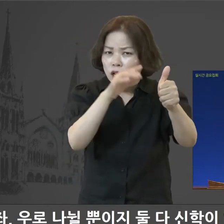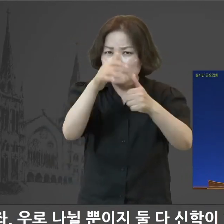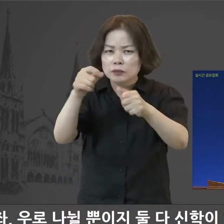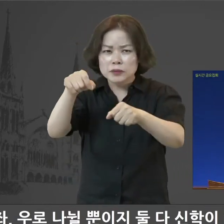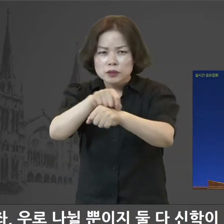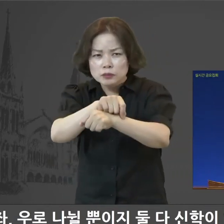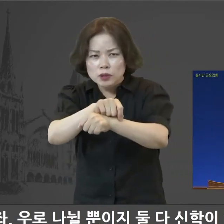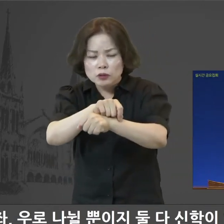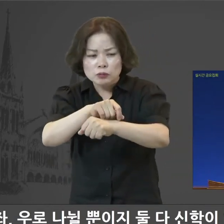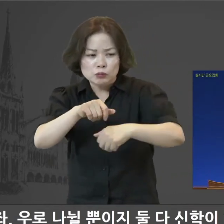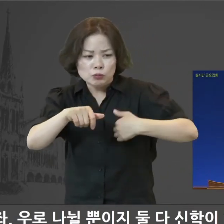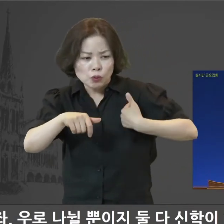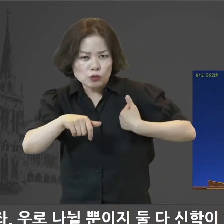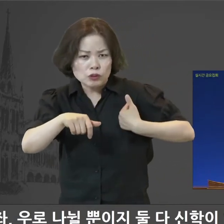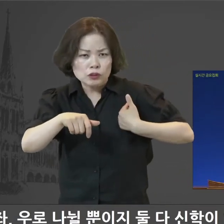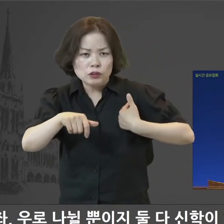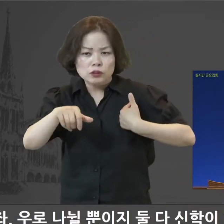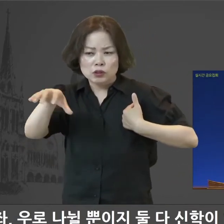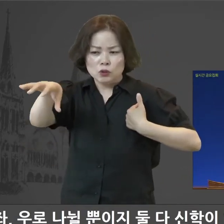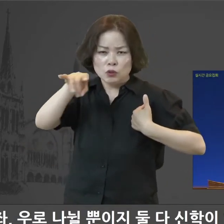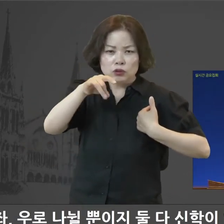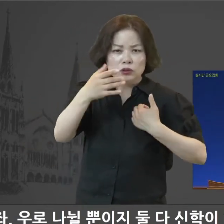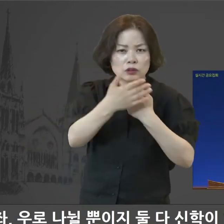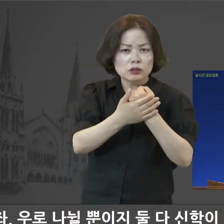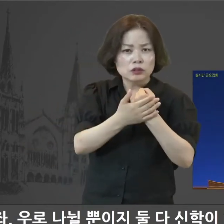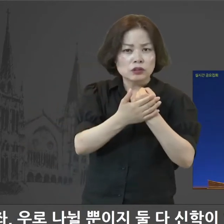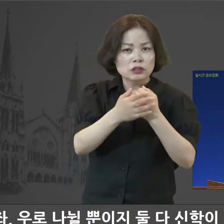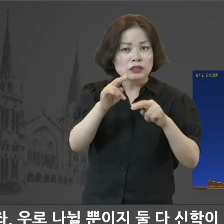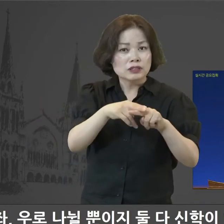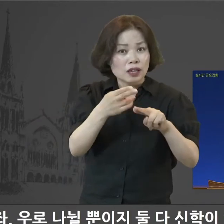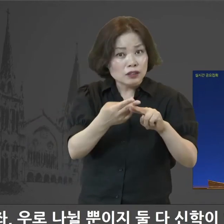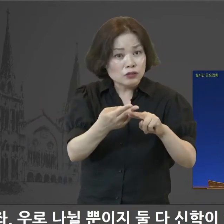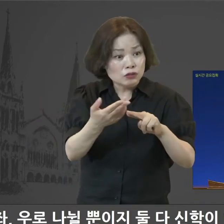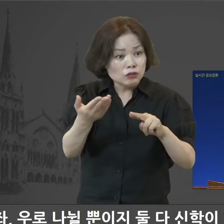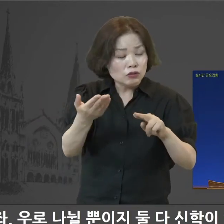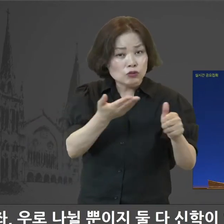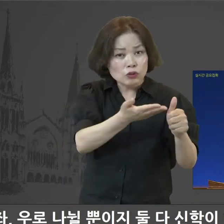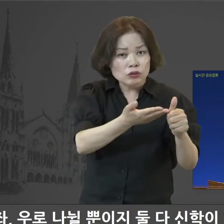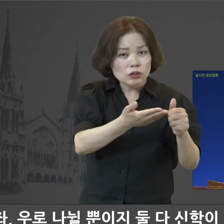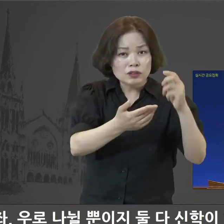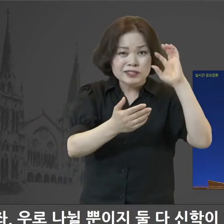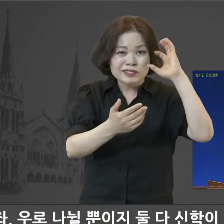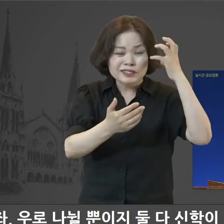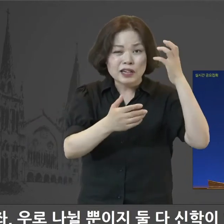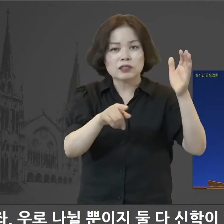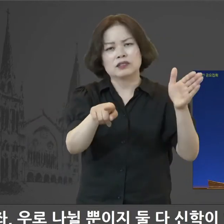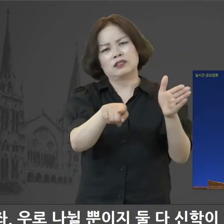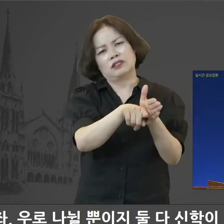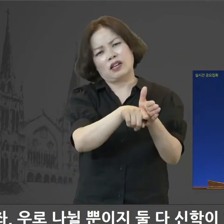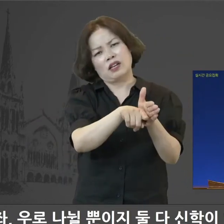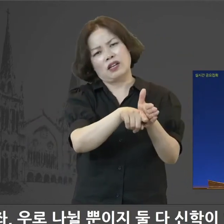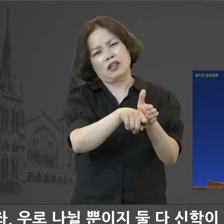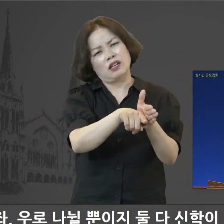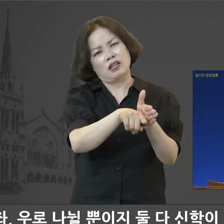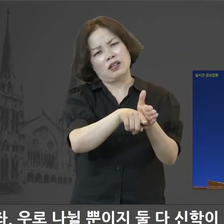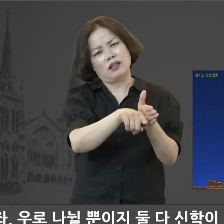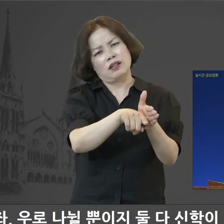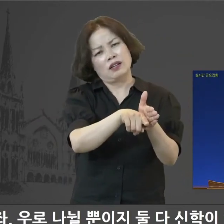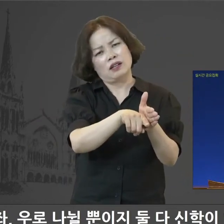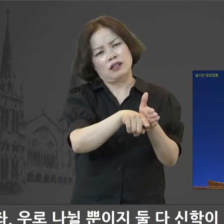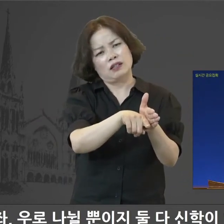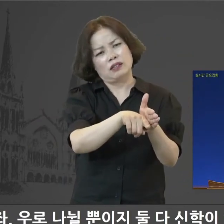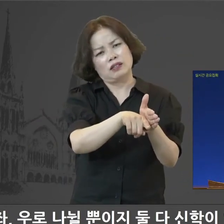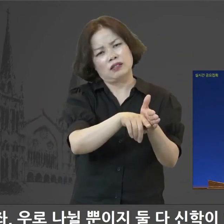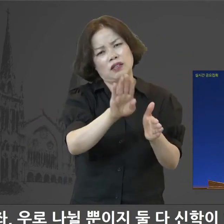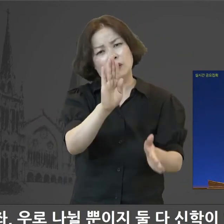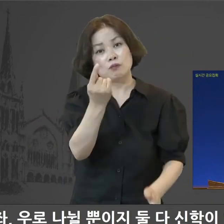특별히 오르는 종목을 고르는 은사를 주셨어요, 이런 거 간증하는 그 정신 나간 신앙은, 그게